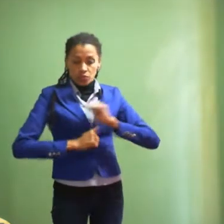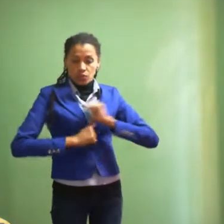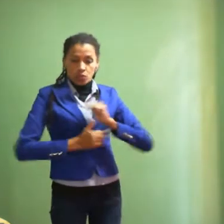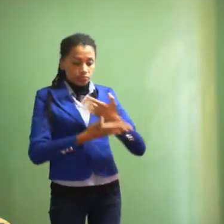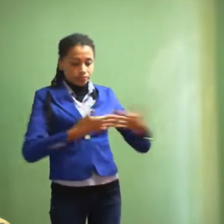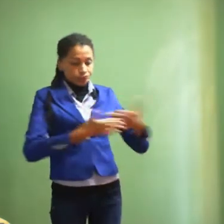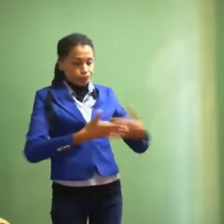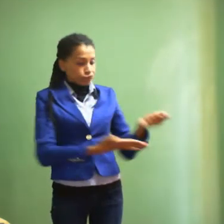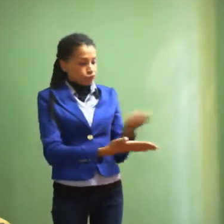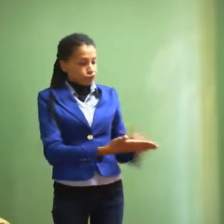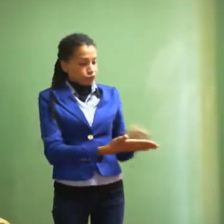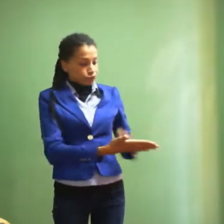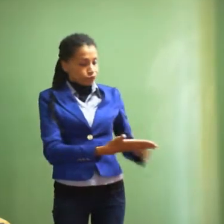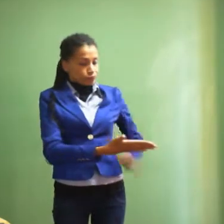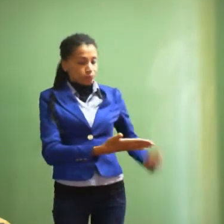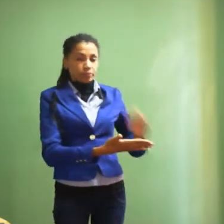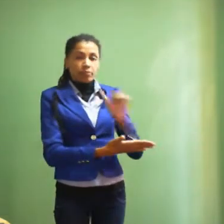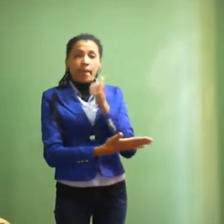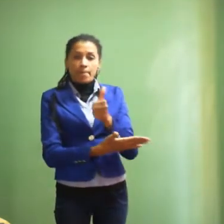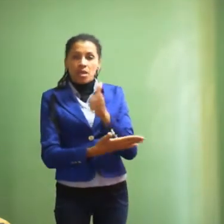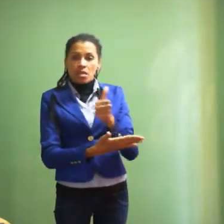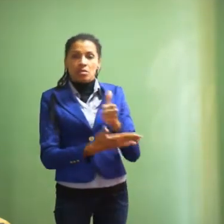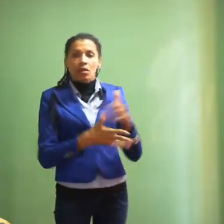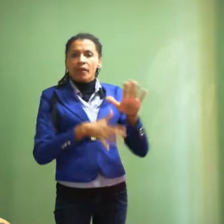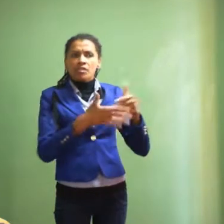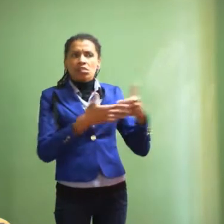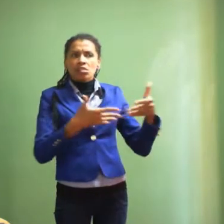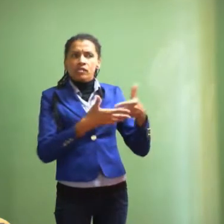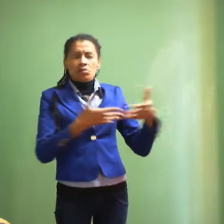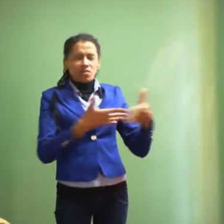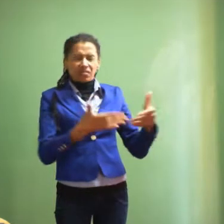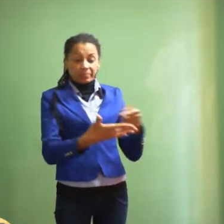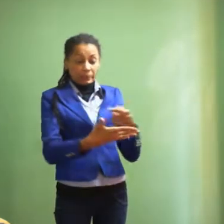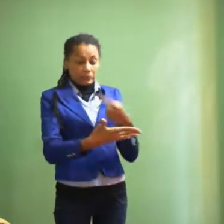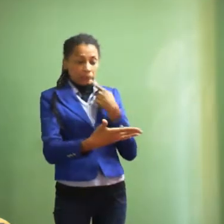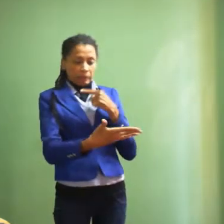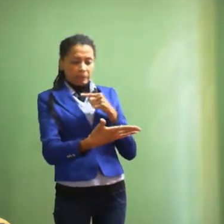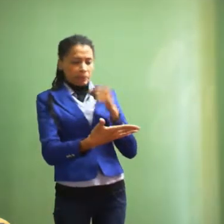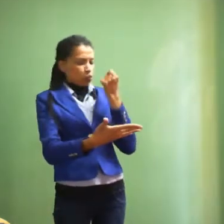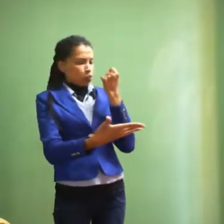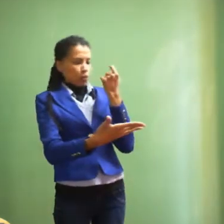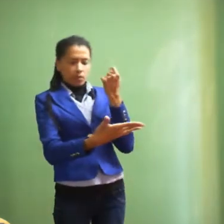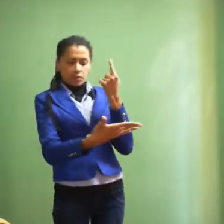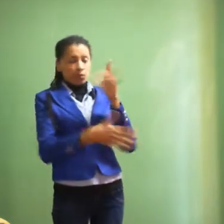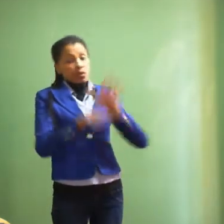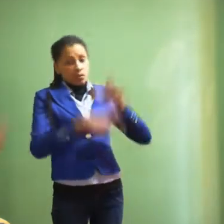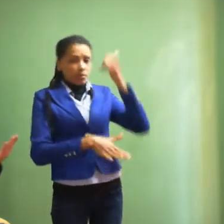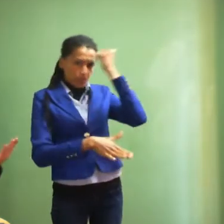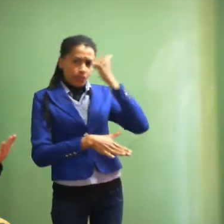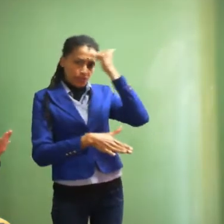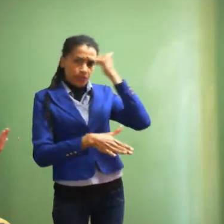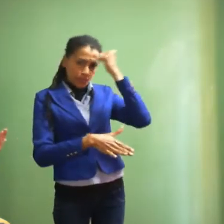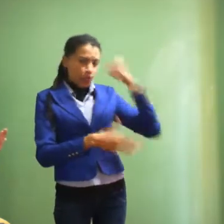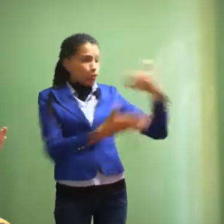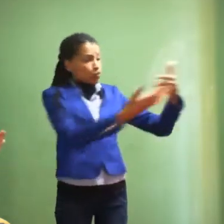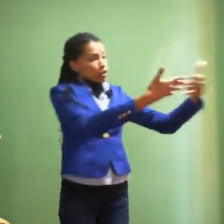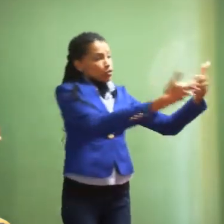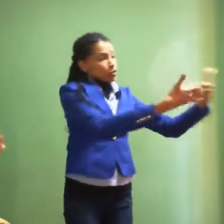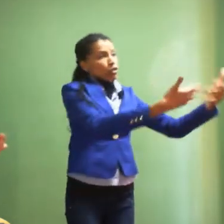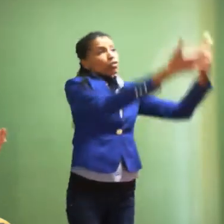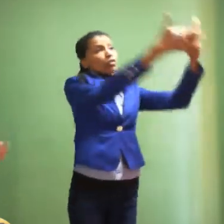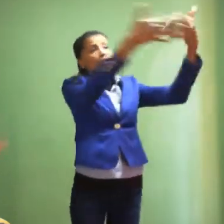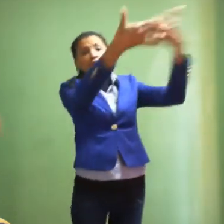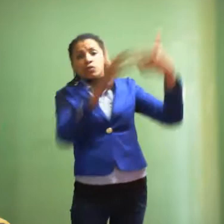castellano escrito, que esté en una frase que sea coherente, porque como a veces la maestra puede hacerlo, coger un texto de acá, otro